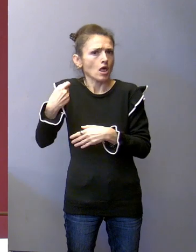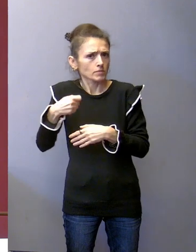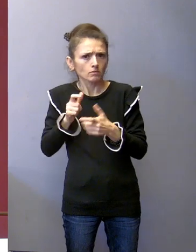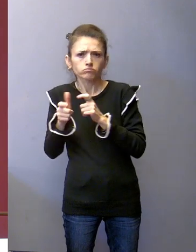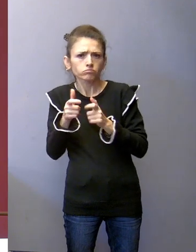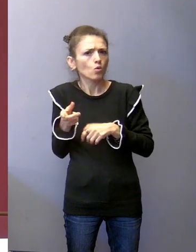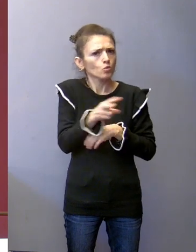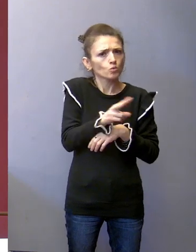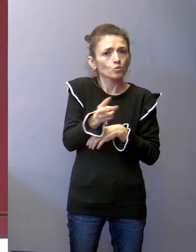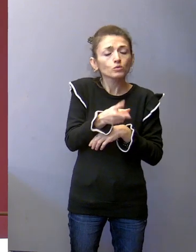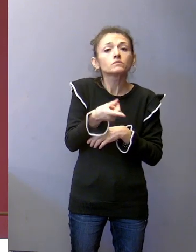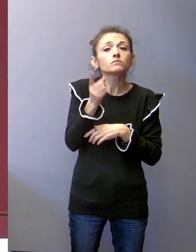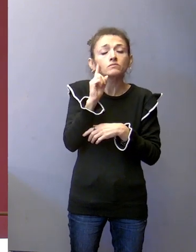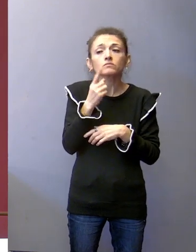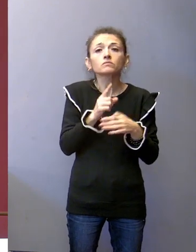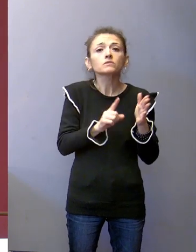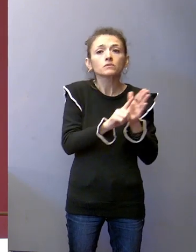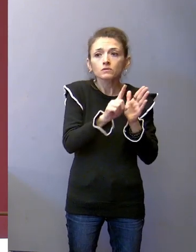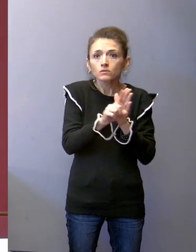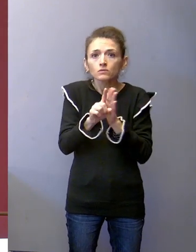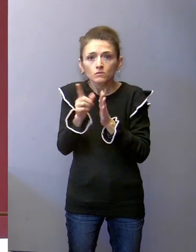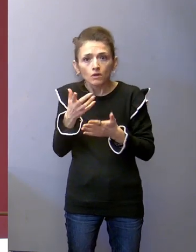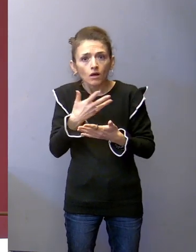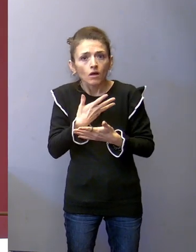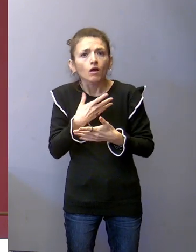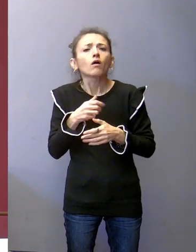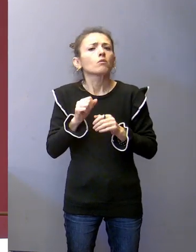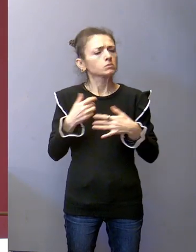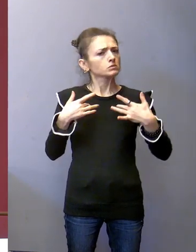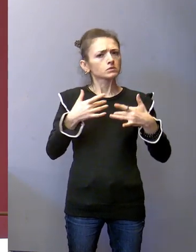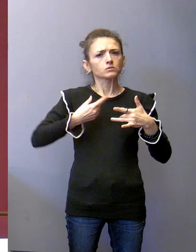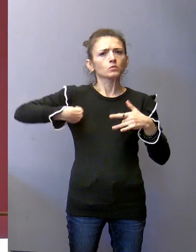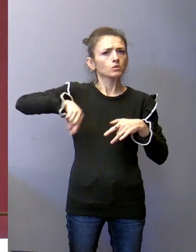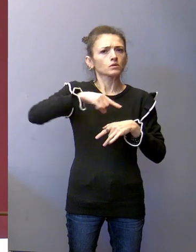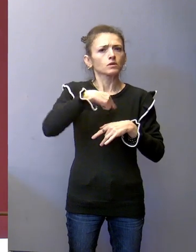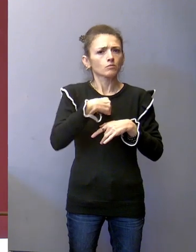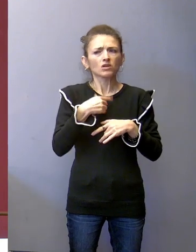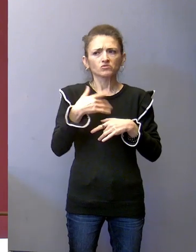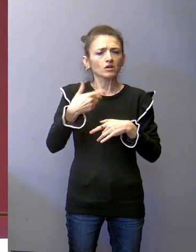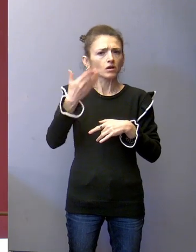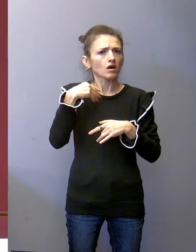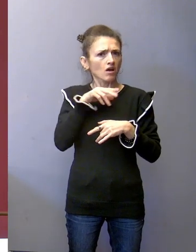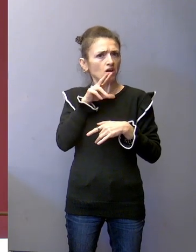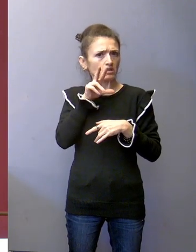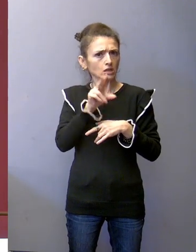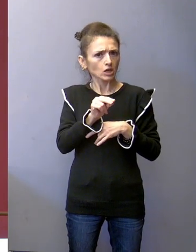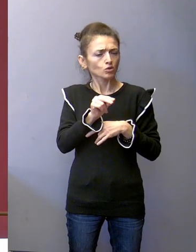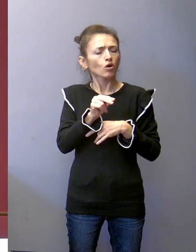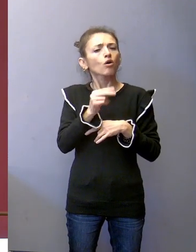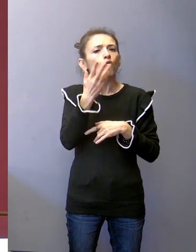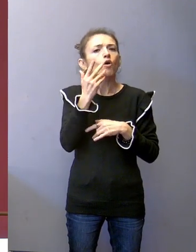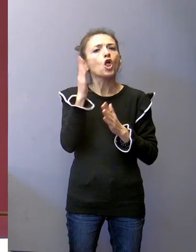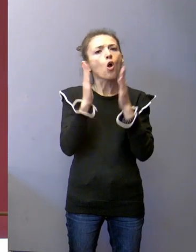maggiori elementi siamo disponibilissimi Anzi cercheremo noi Io credo di averlo già dichiarato un confronto con